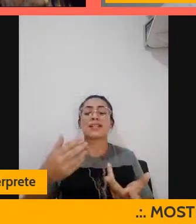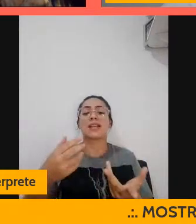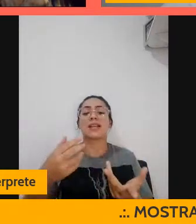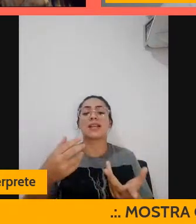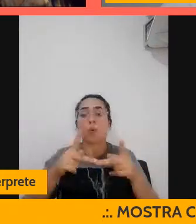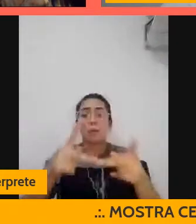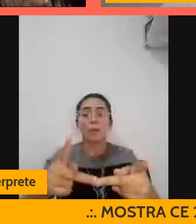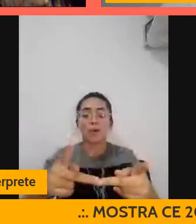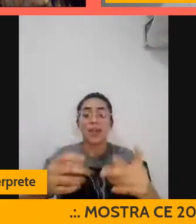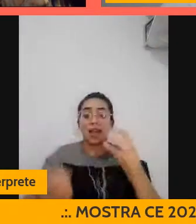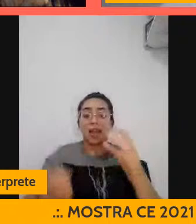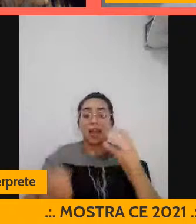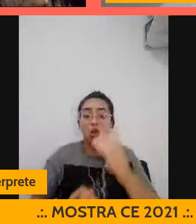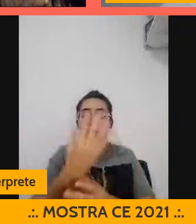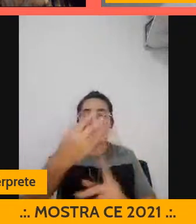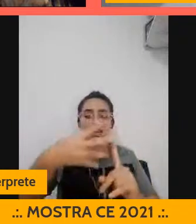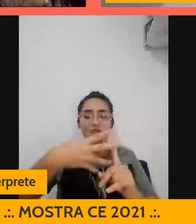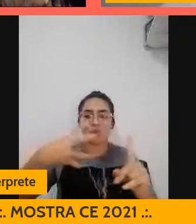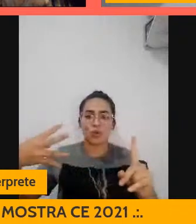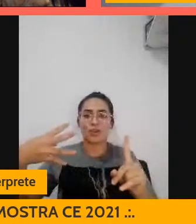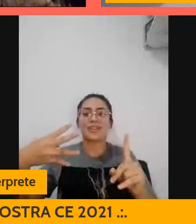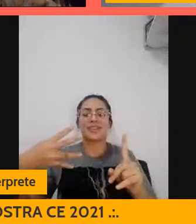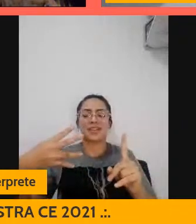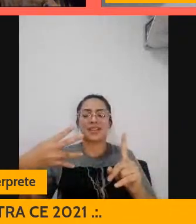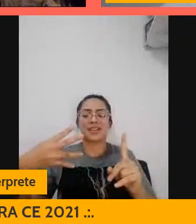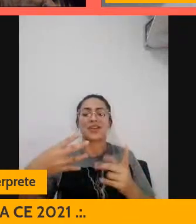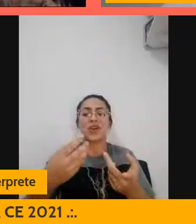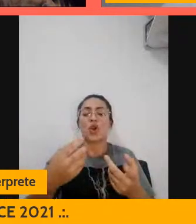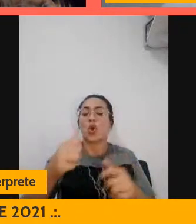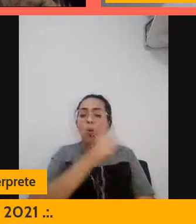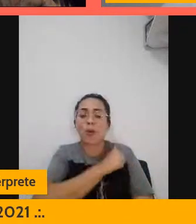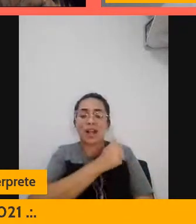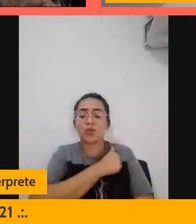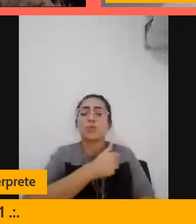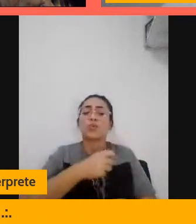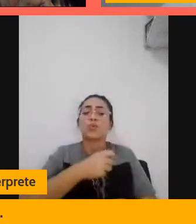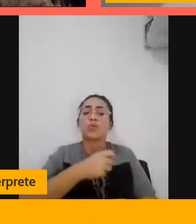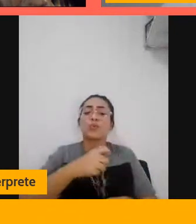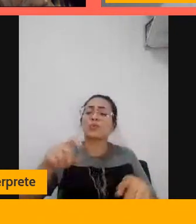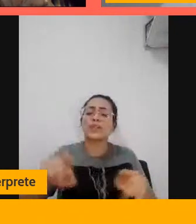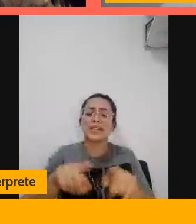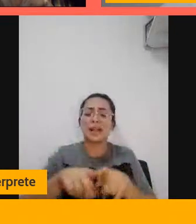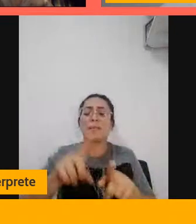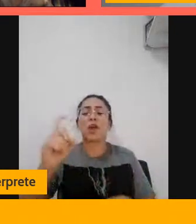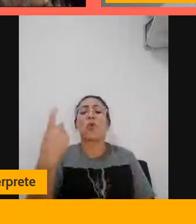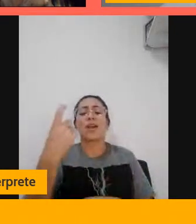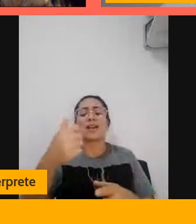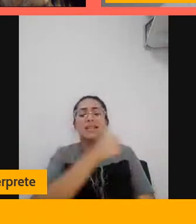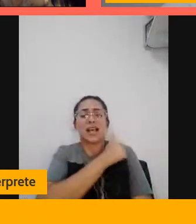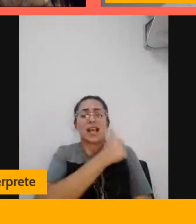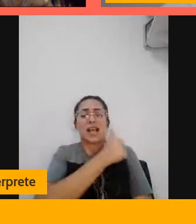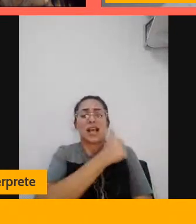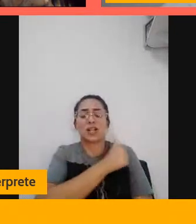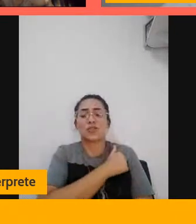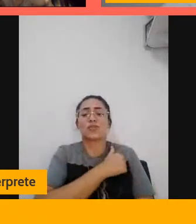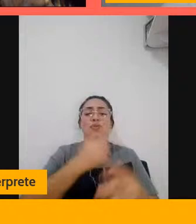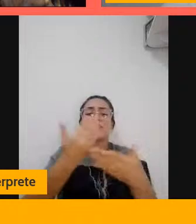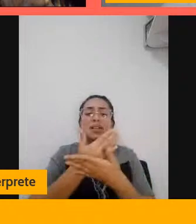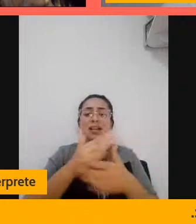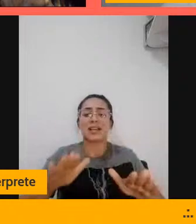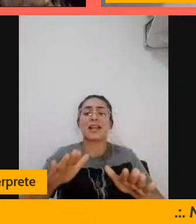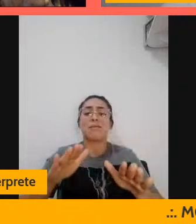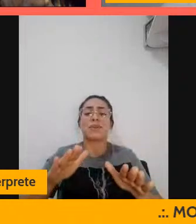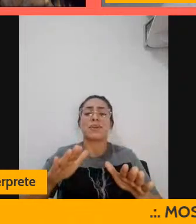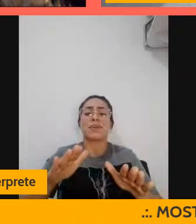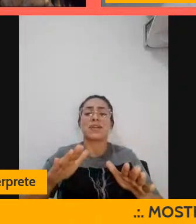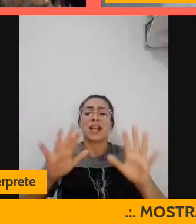extensão, com alunas e ex-alunas agora do Centro de Educação, e termina com uma homenagem à Raab, né, ou